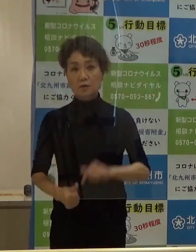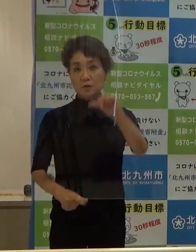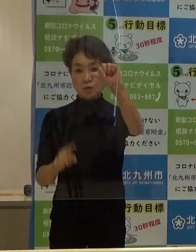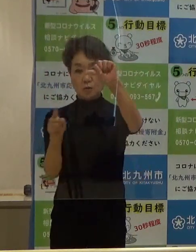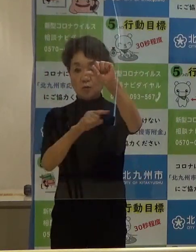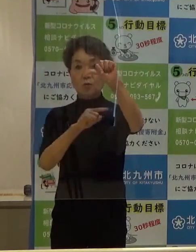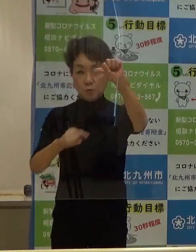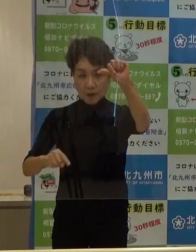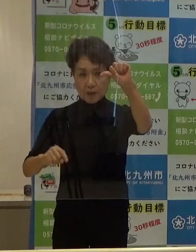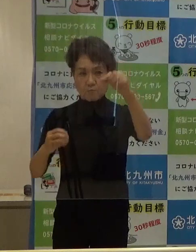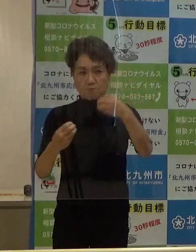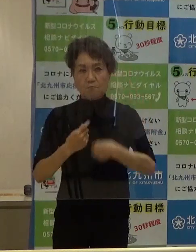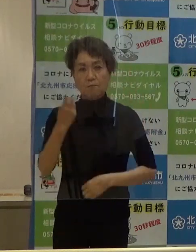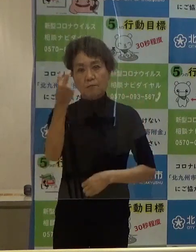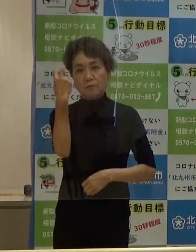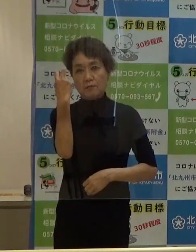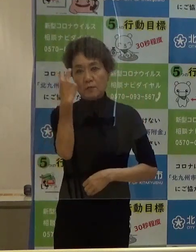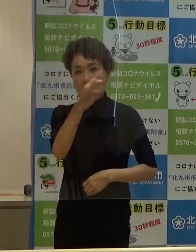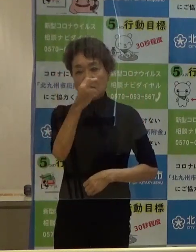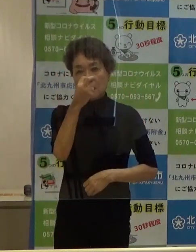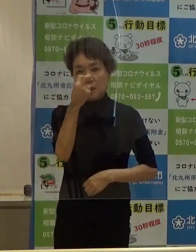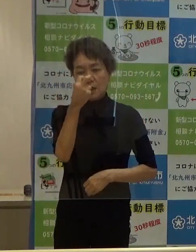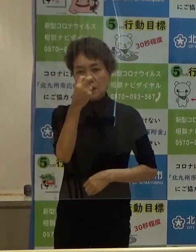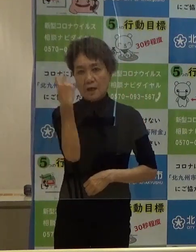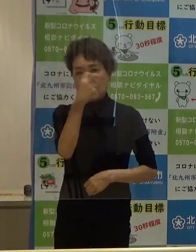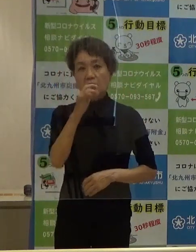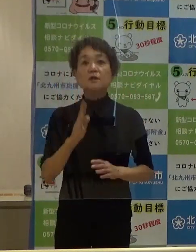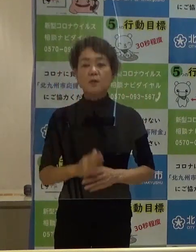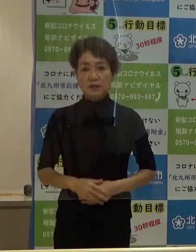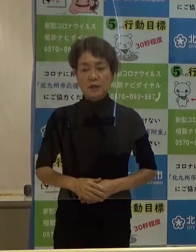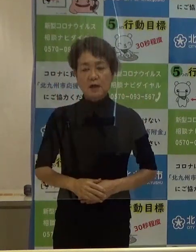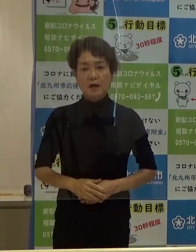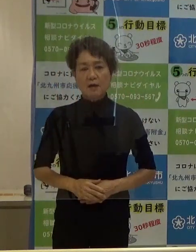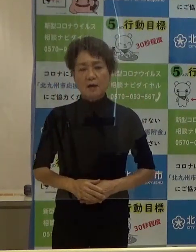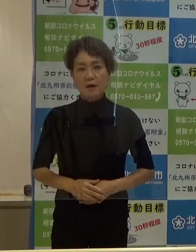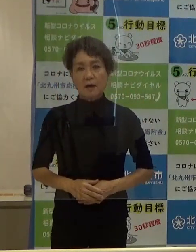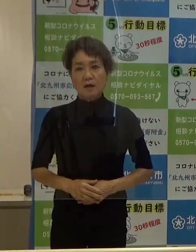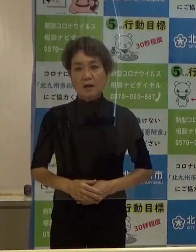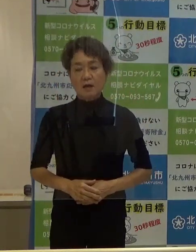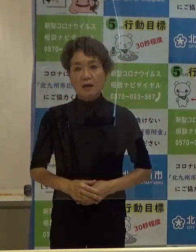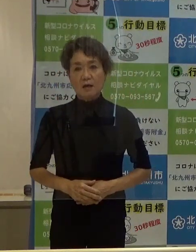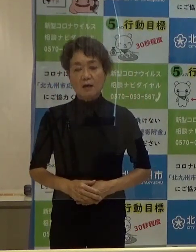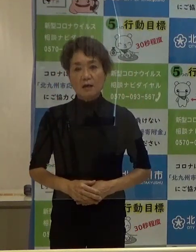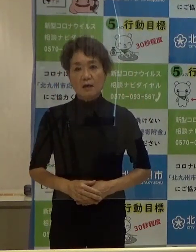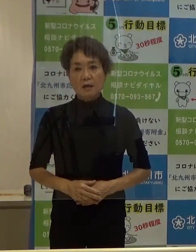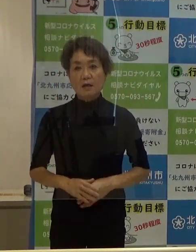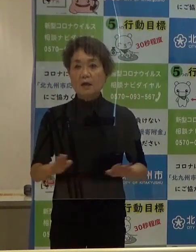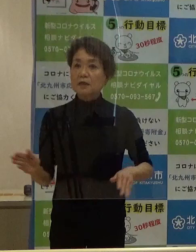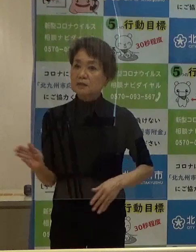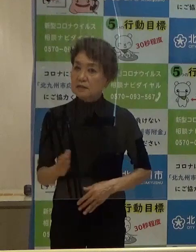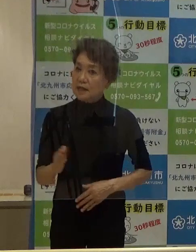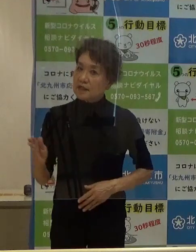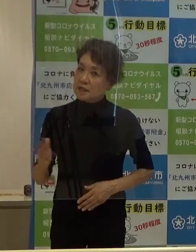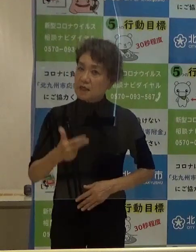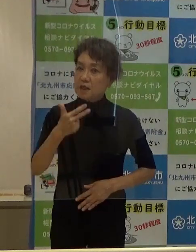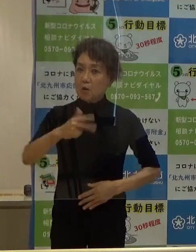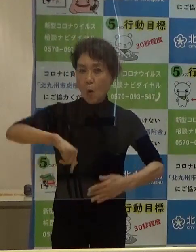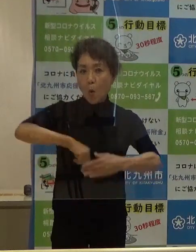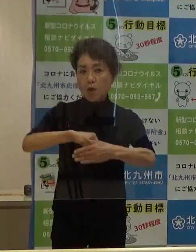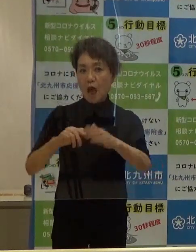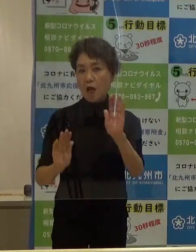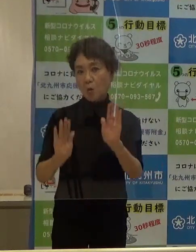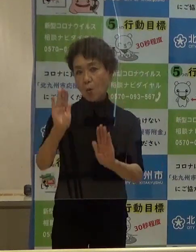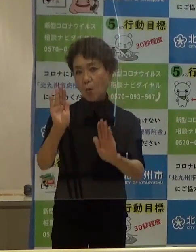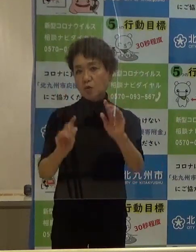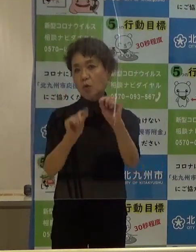認がされまして、うち4人が、感染経路不明ということですけれども、最近の市内の状況につい